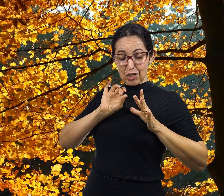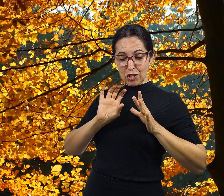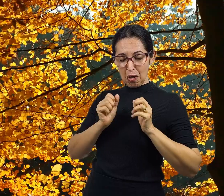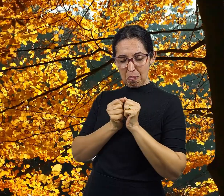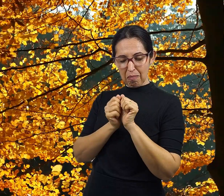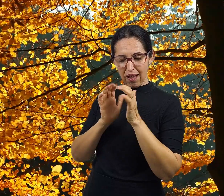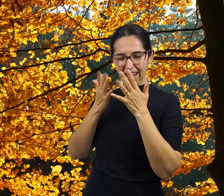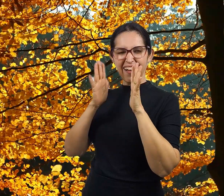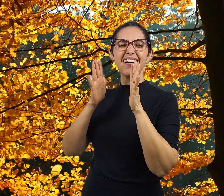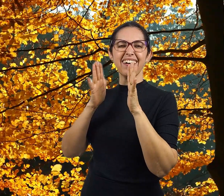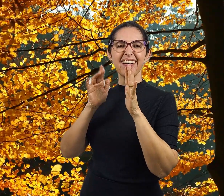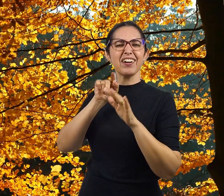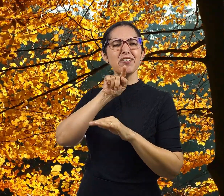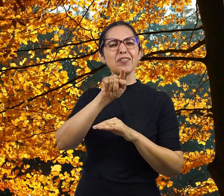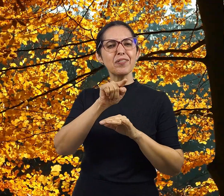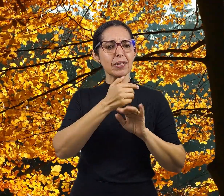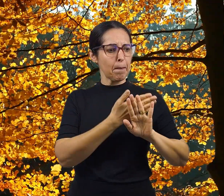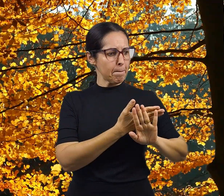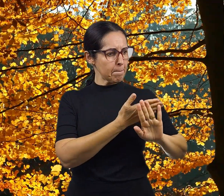Trocai as vossas vestes,